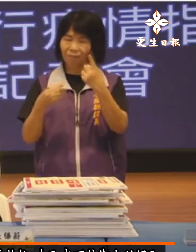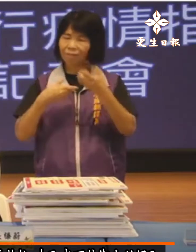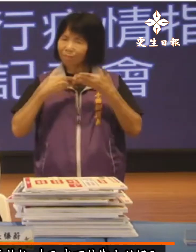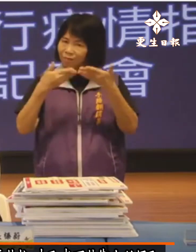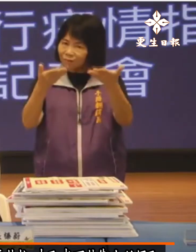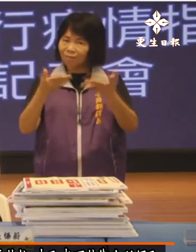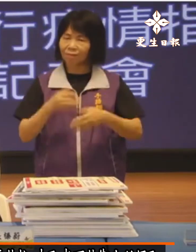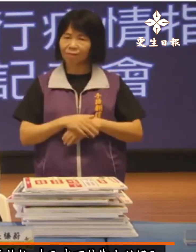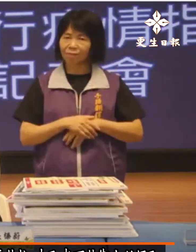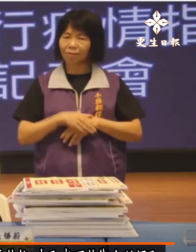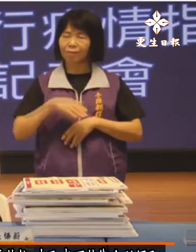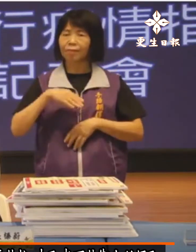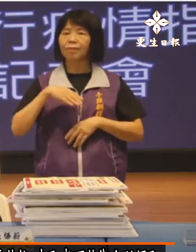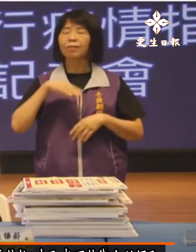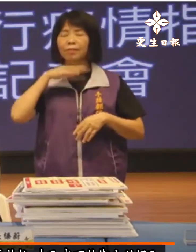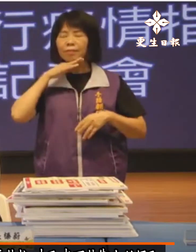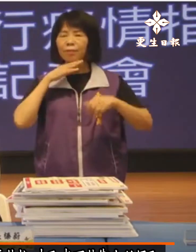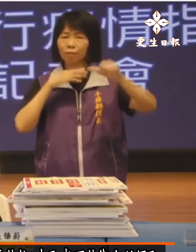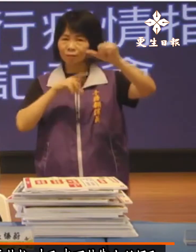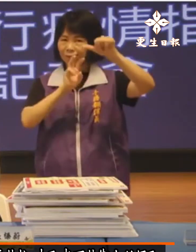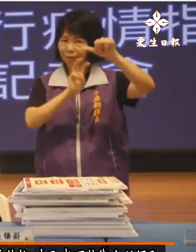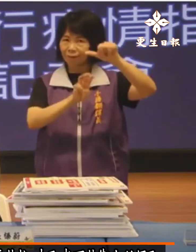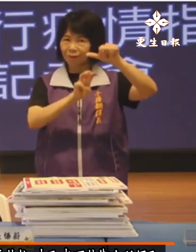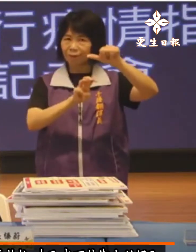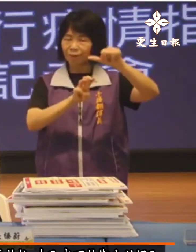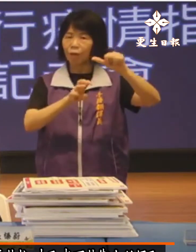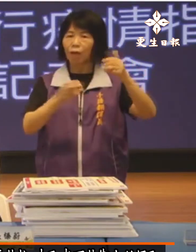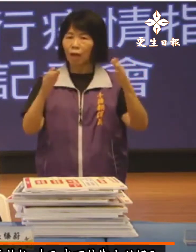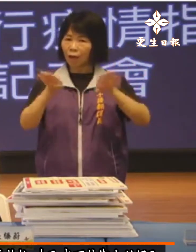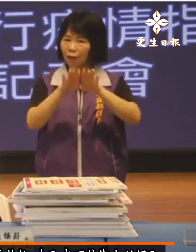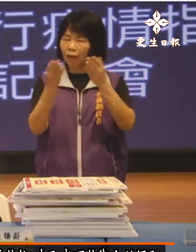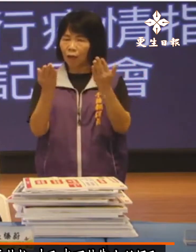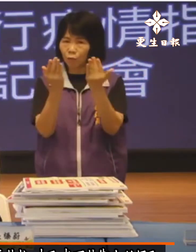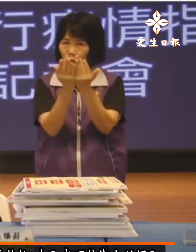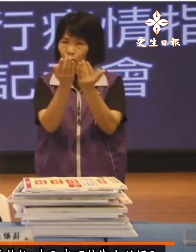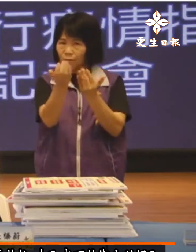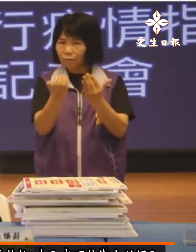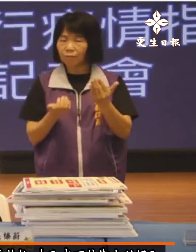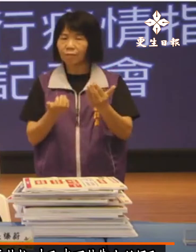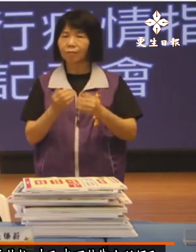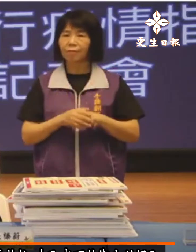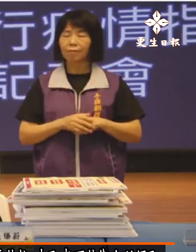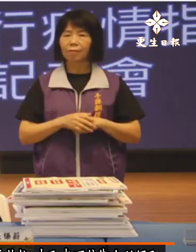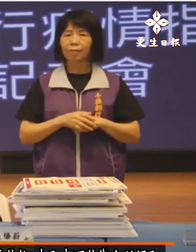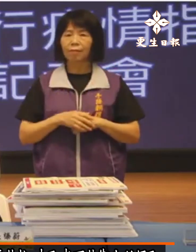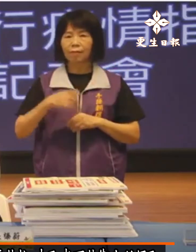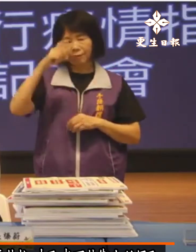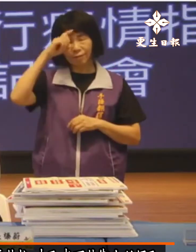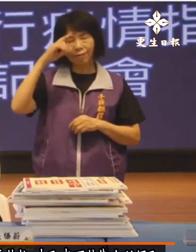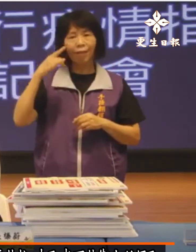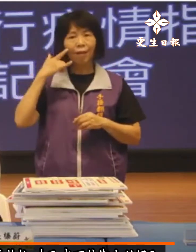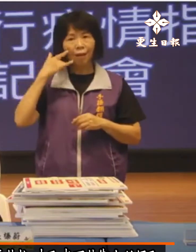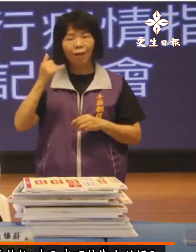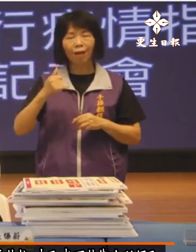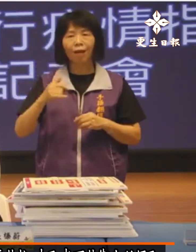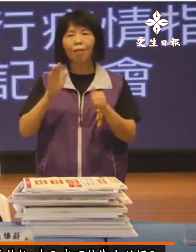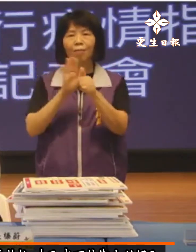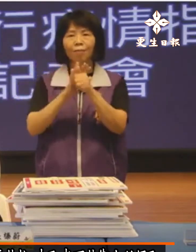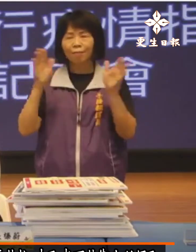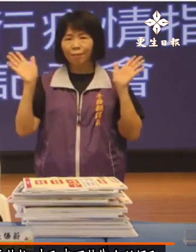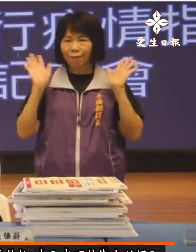剂，等待在5月30号复课时之前，请这个家长能够为小孩子